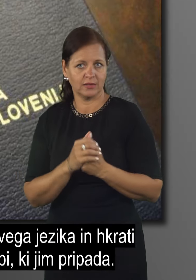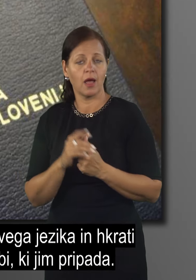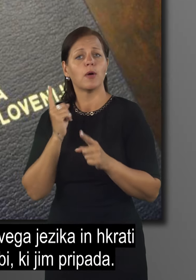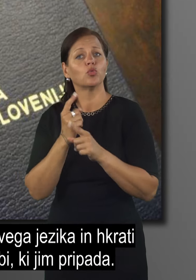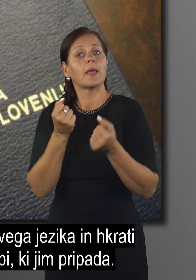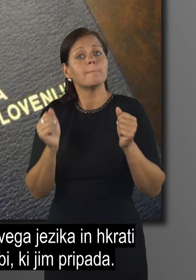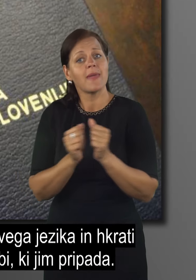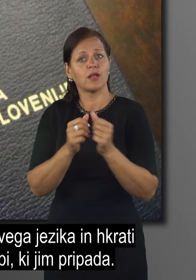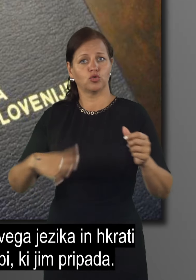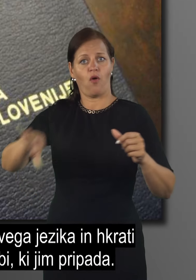pripada.